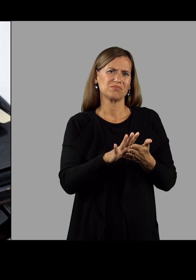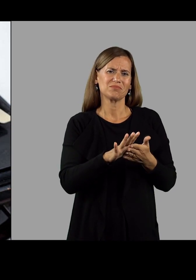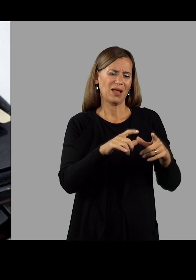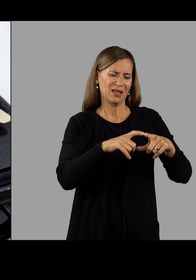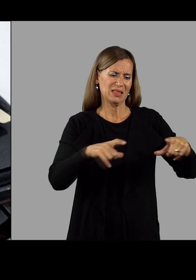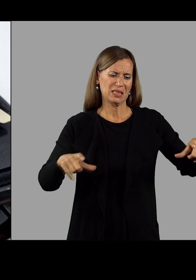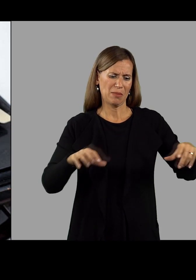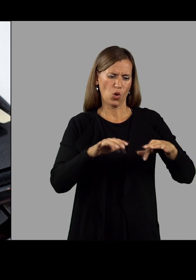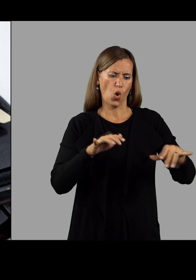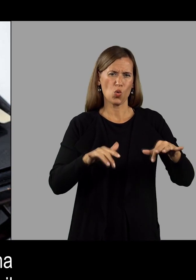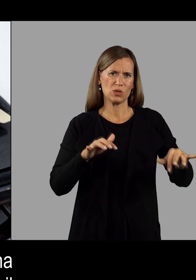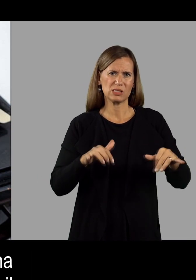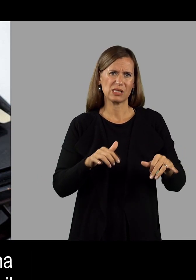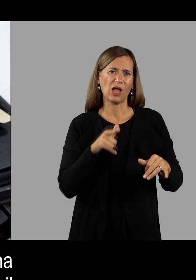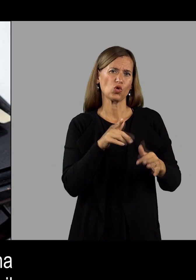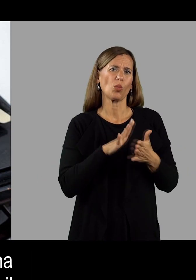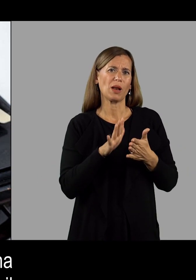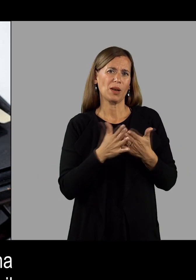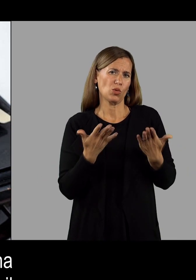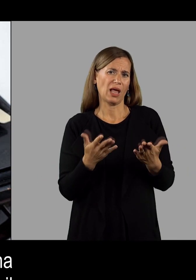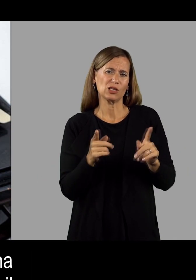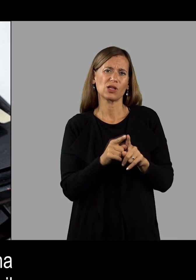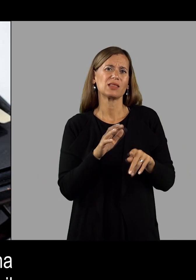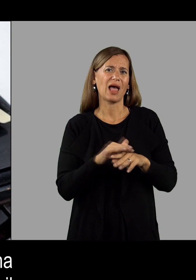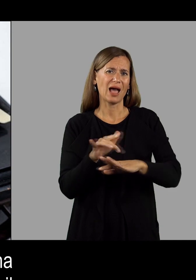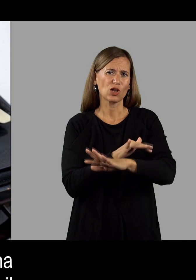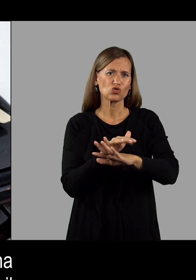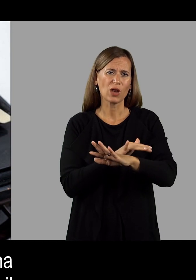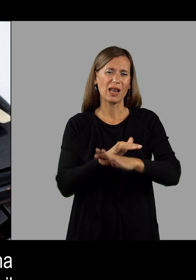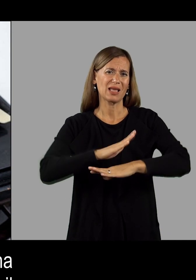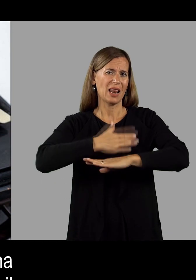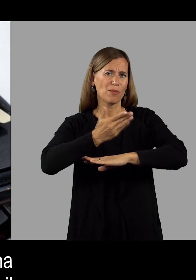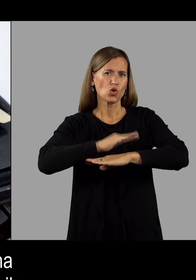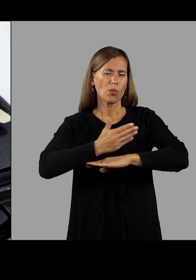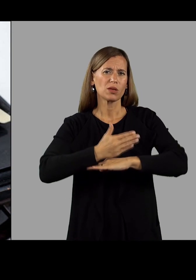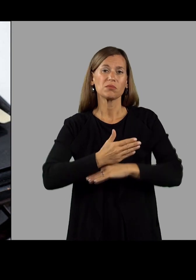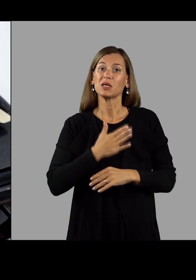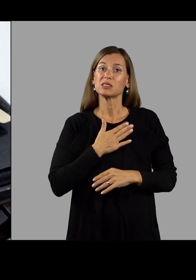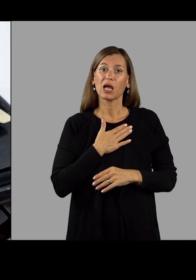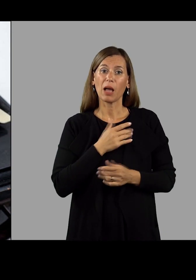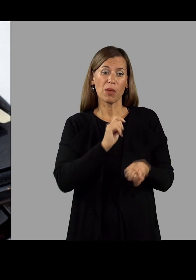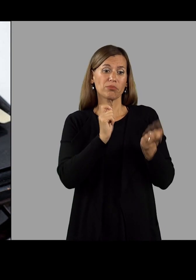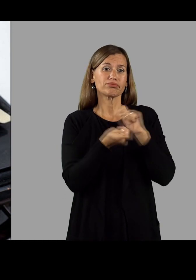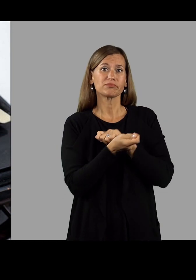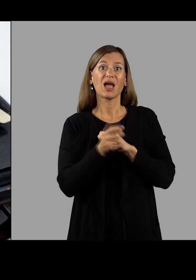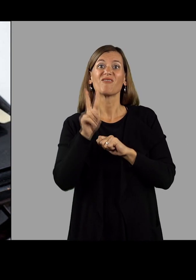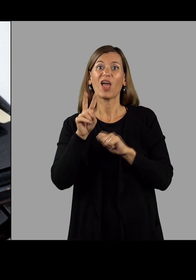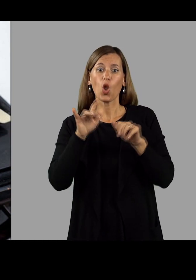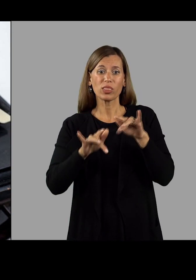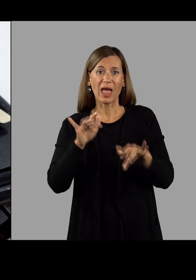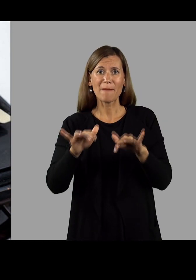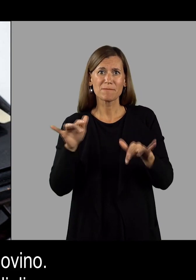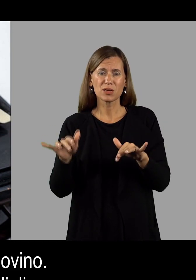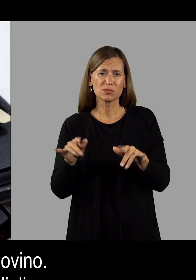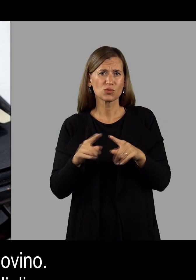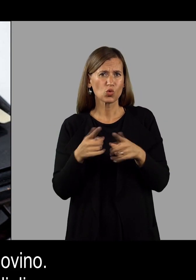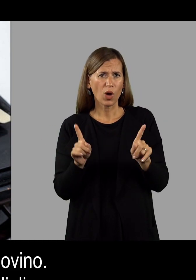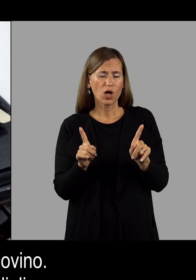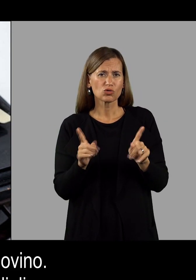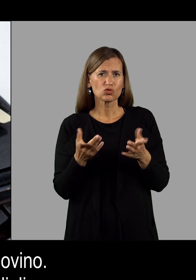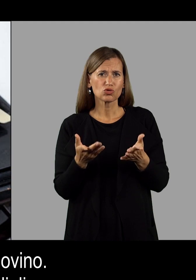živo z visoko hitrostjo. Naj povem na kratko o zgodovini, kako je Velotype nastal. Predtem se je uporabljala